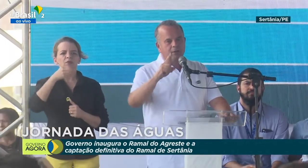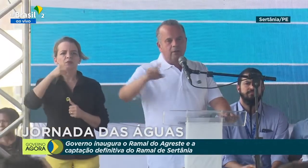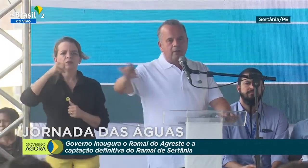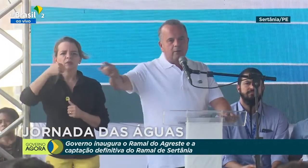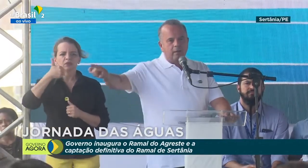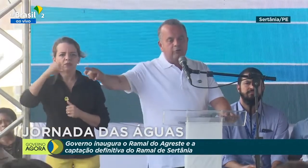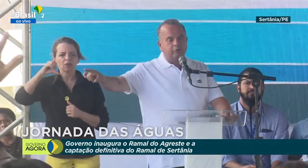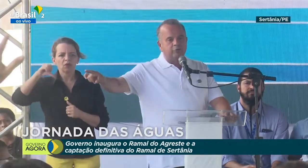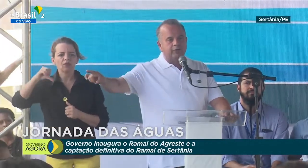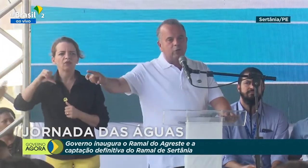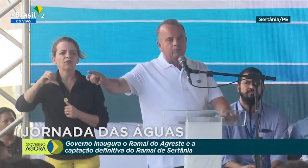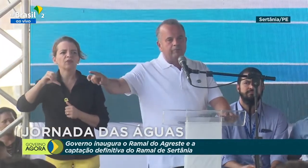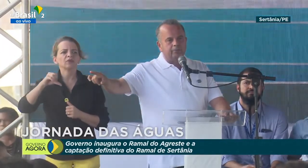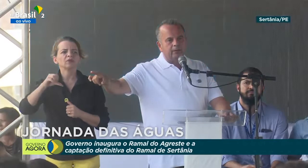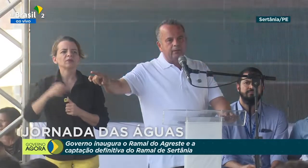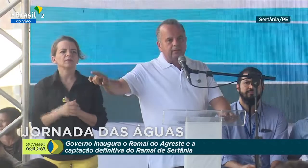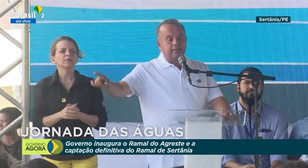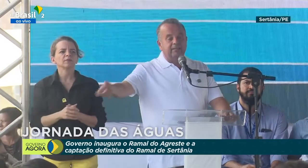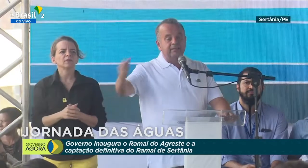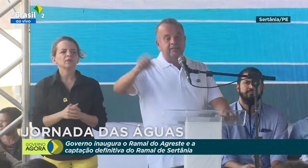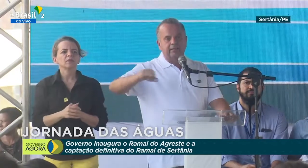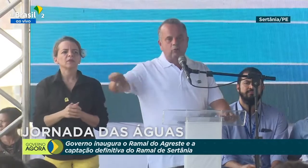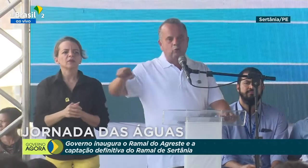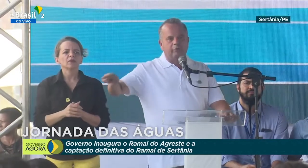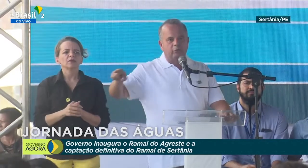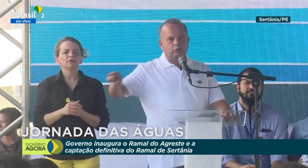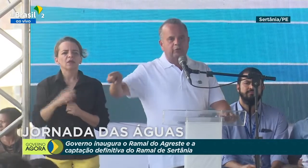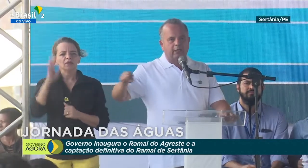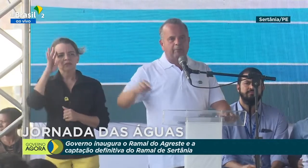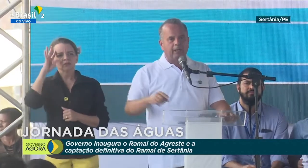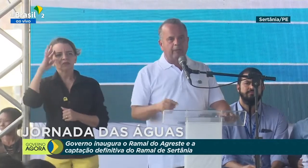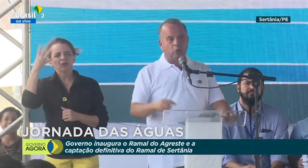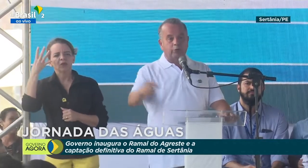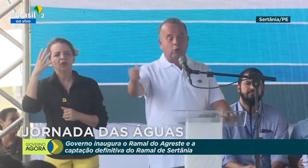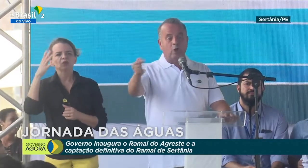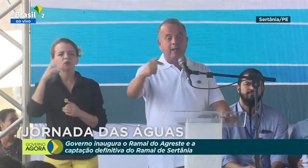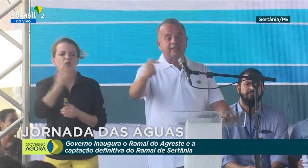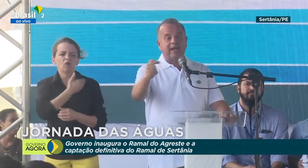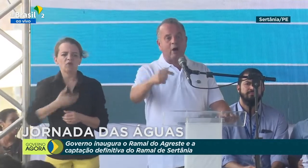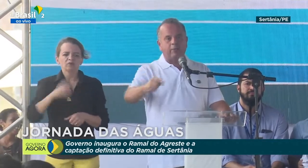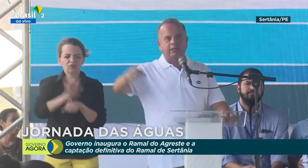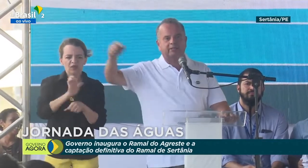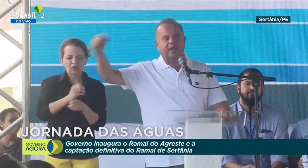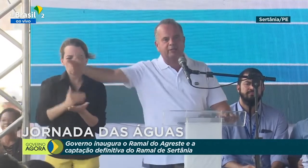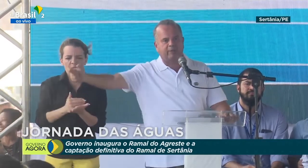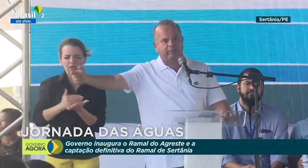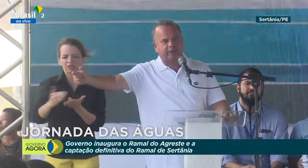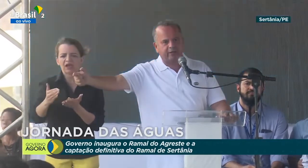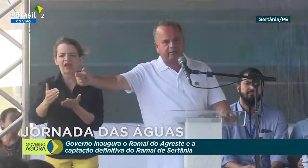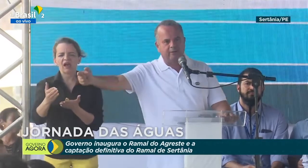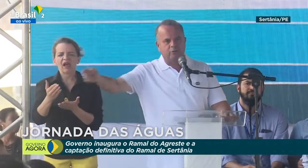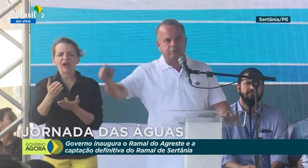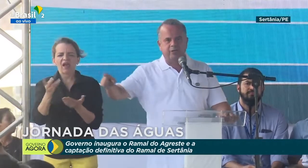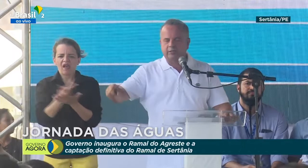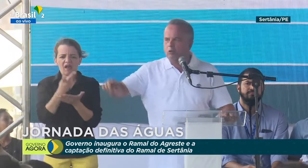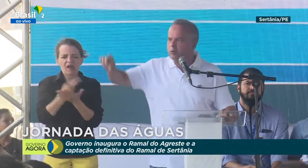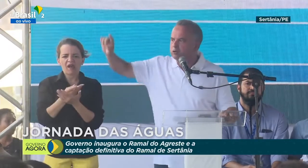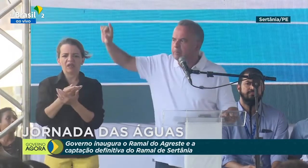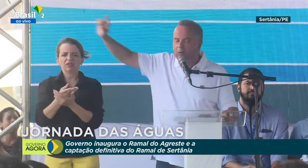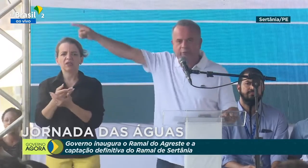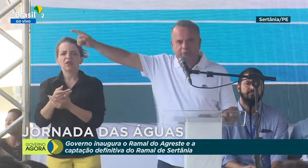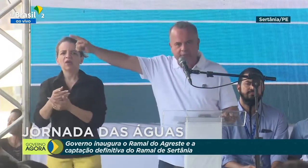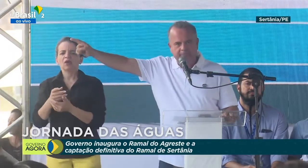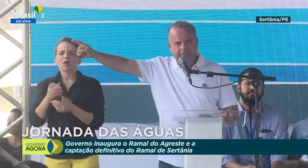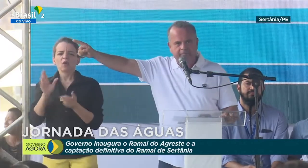em 2019, em função da decisão do governo do estado de Pernambuco de começar a obra de trás para frente, ou seja,